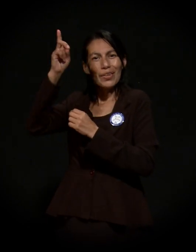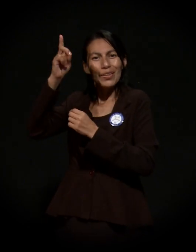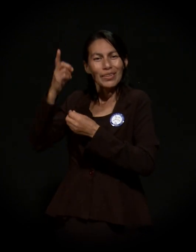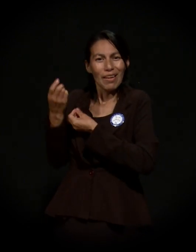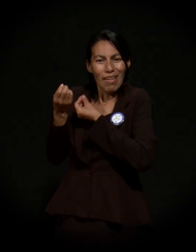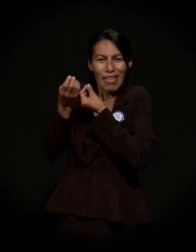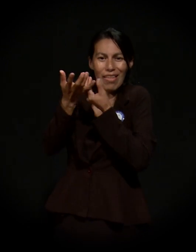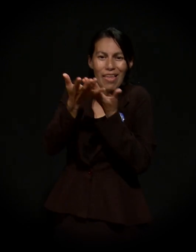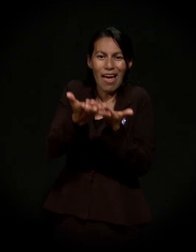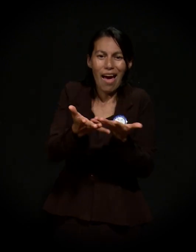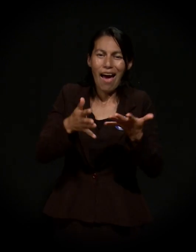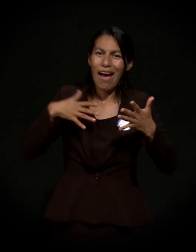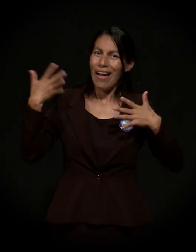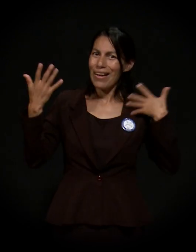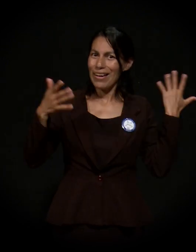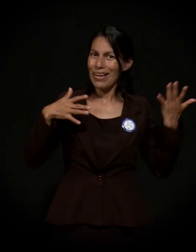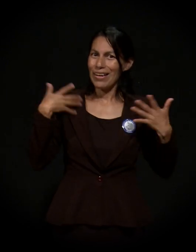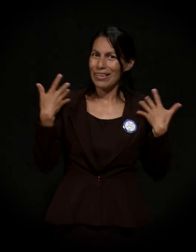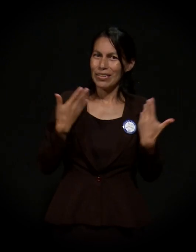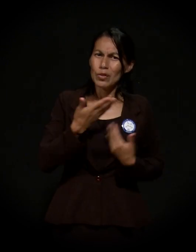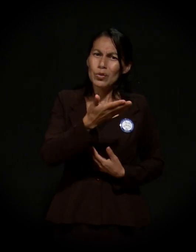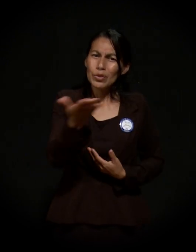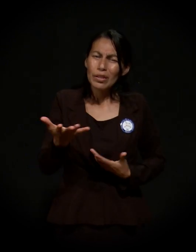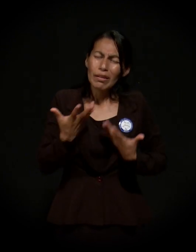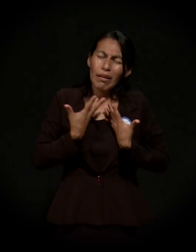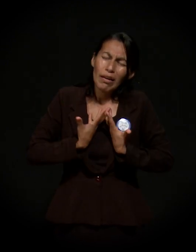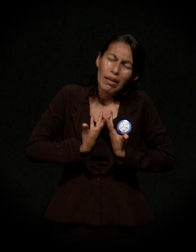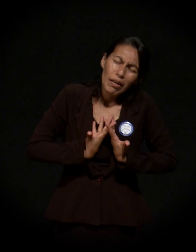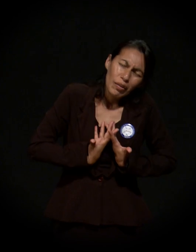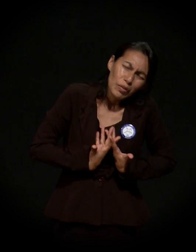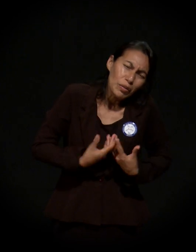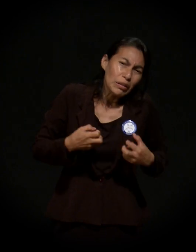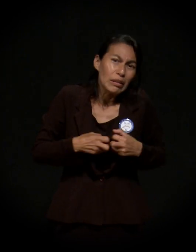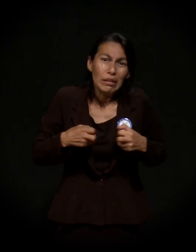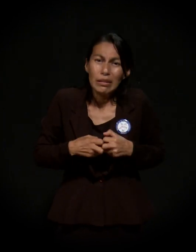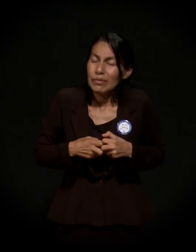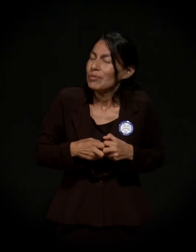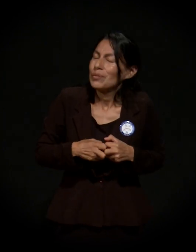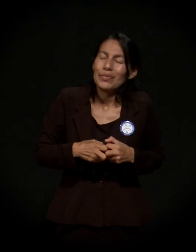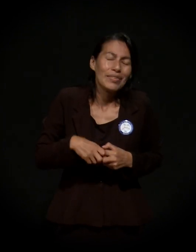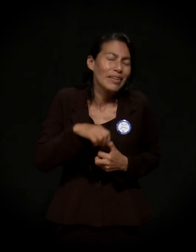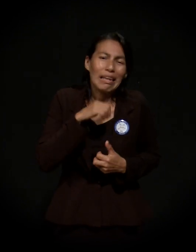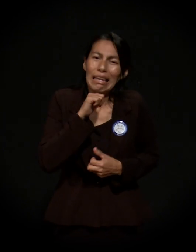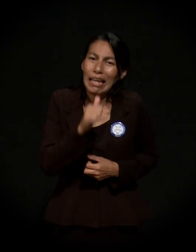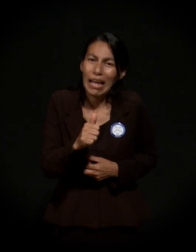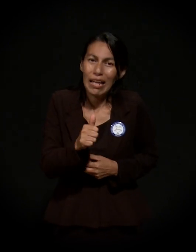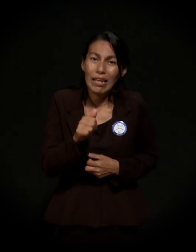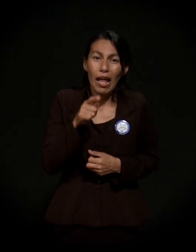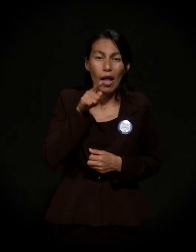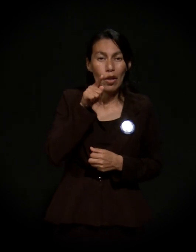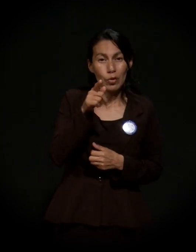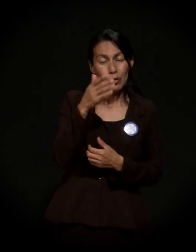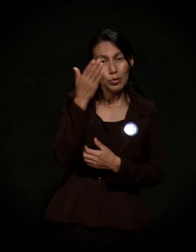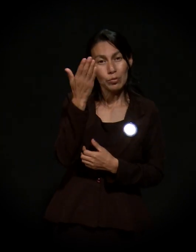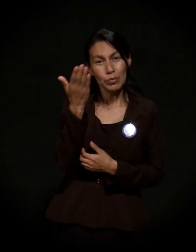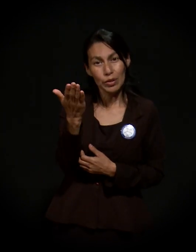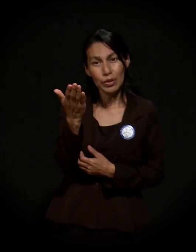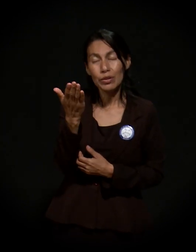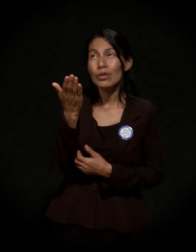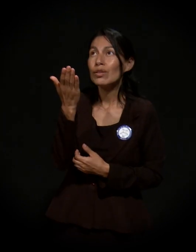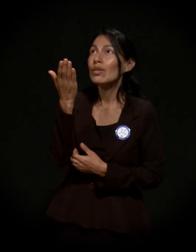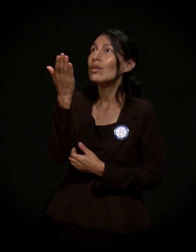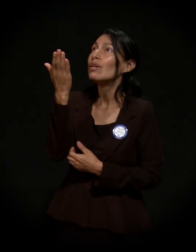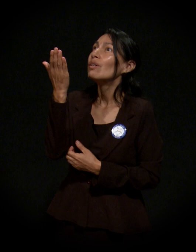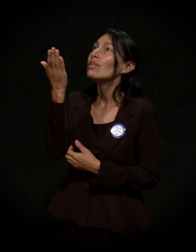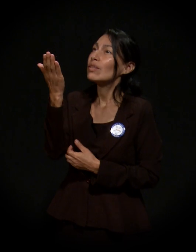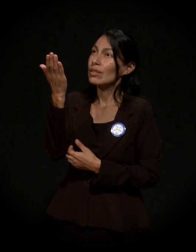alegre. Por nada estén angustiados, mas sean conocidas vuestras peticiones